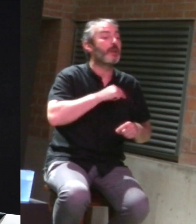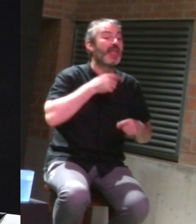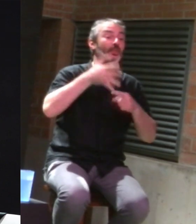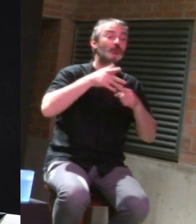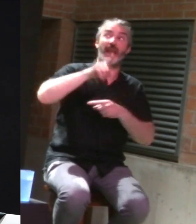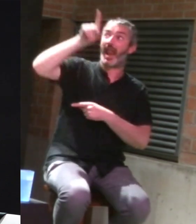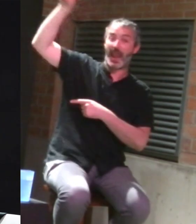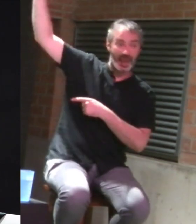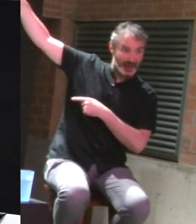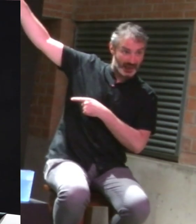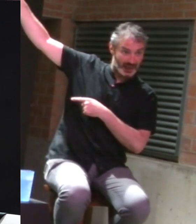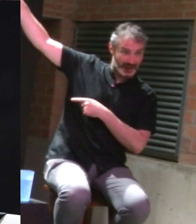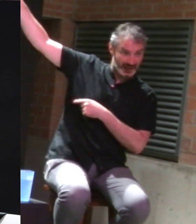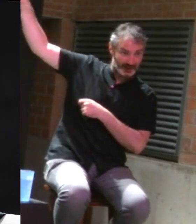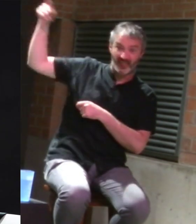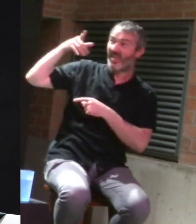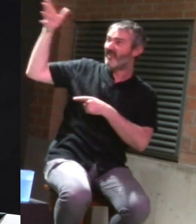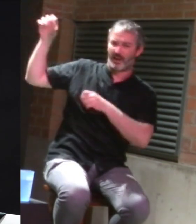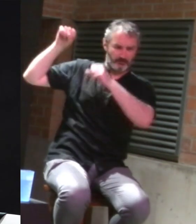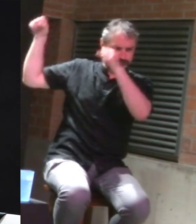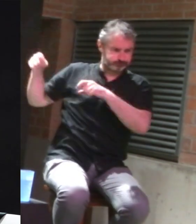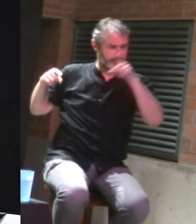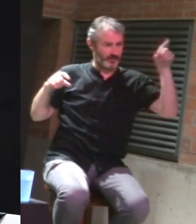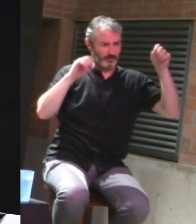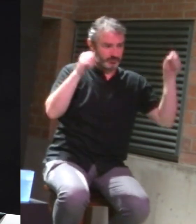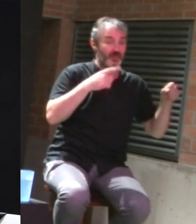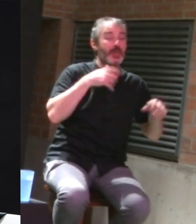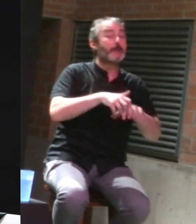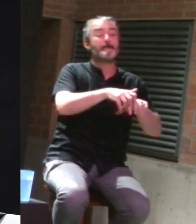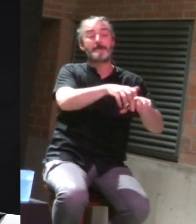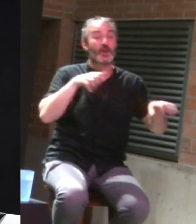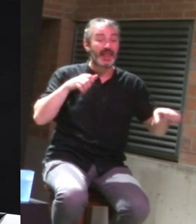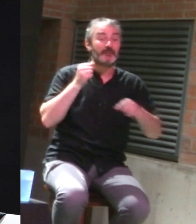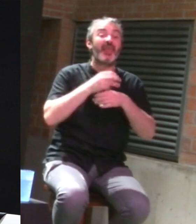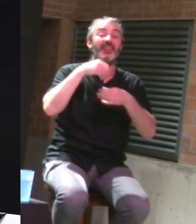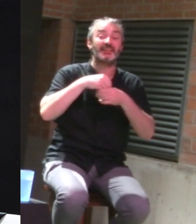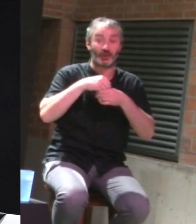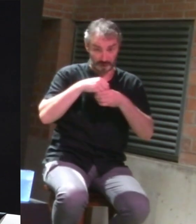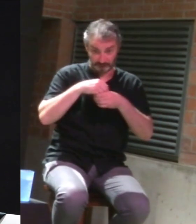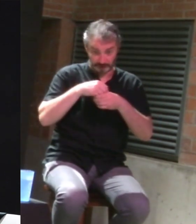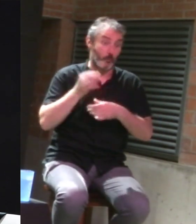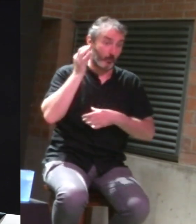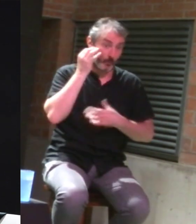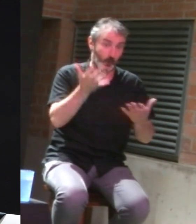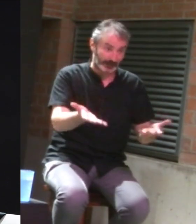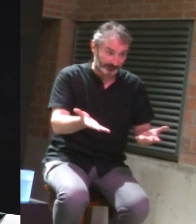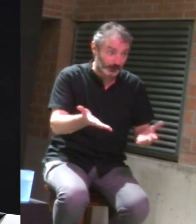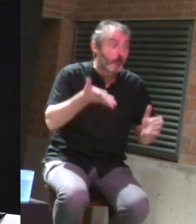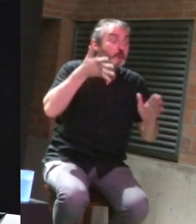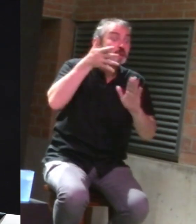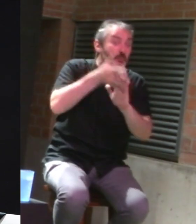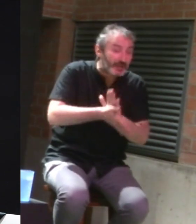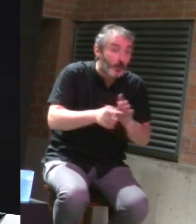eren fàbriques on, com molt bé ha dit la Laura, la majoria de persones que treballaven eren dones. És per això que serà tan